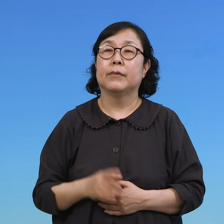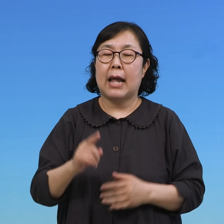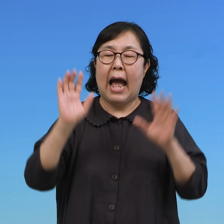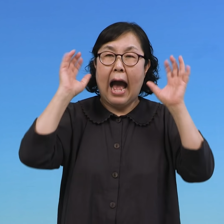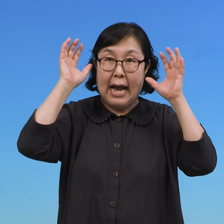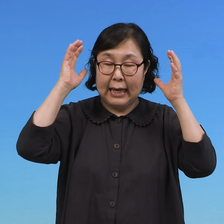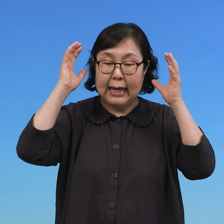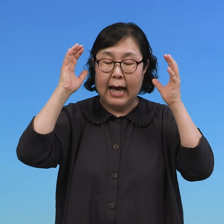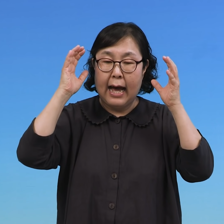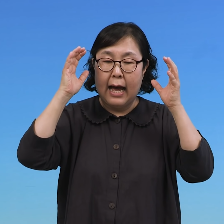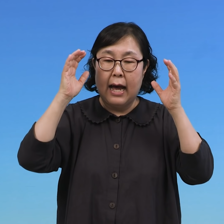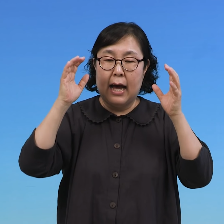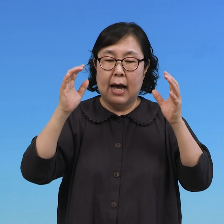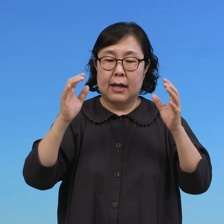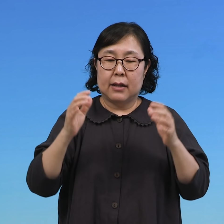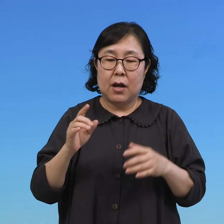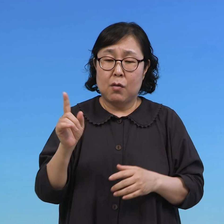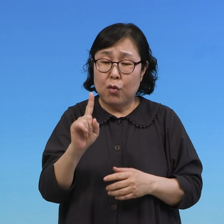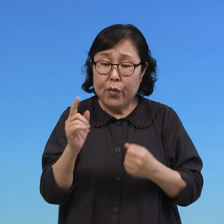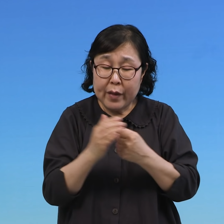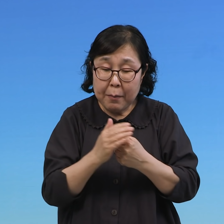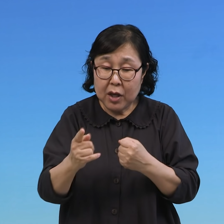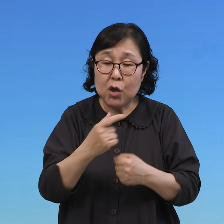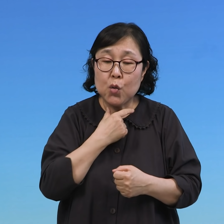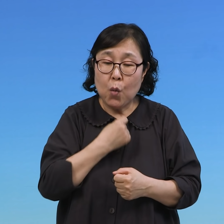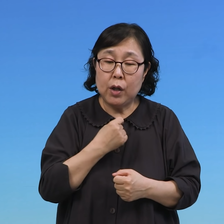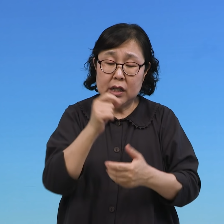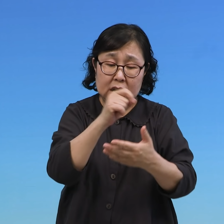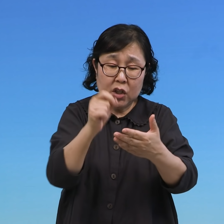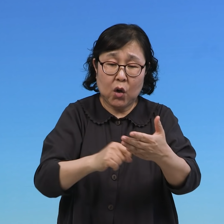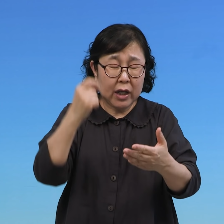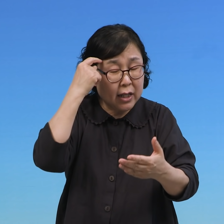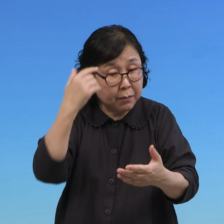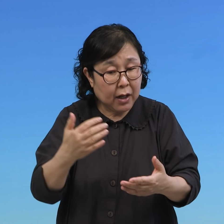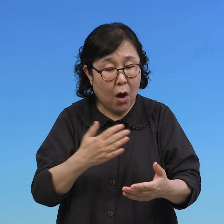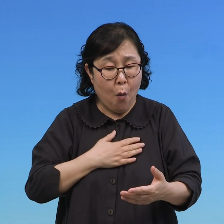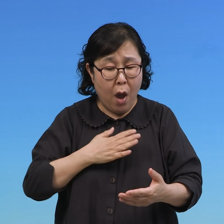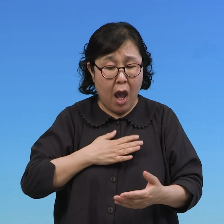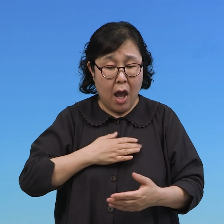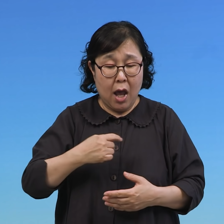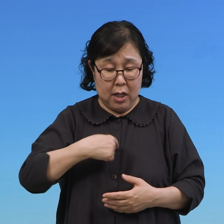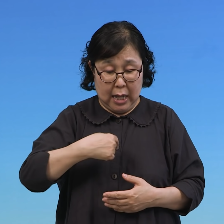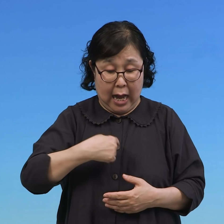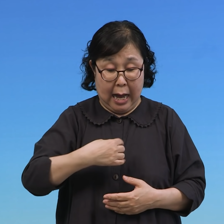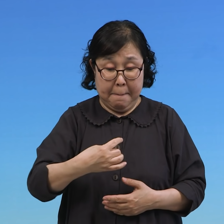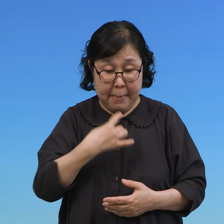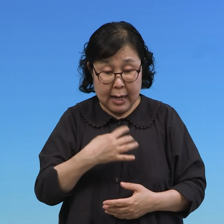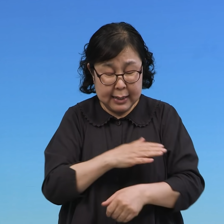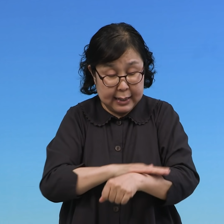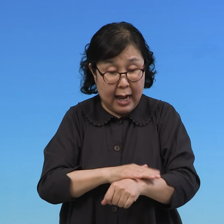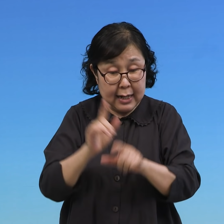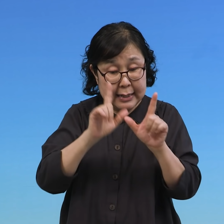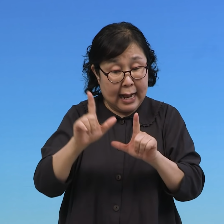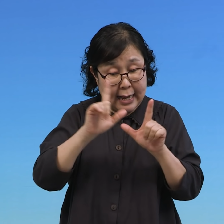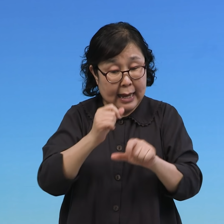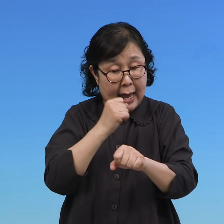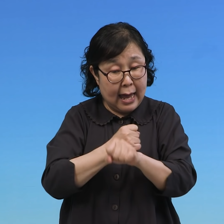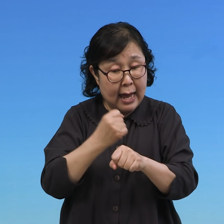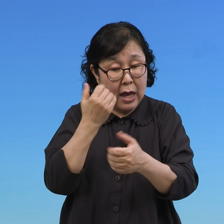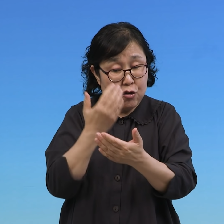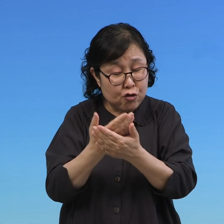여러분 이 어린아이가 그럼 뭘 알아서 이런 소원을 썼겠냐고요. 왜 자기만 잘되게 해달라 이런